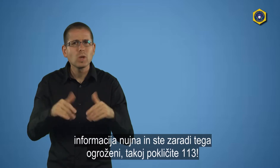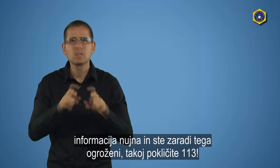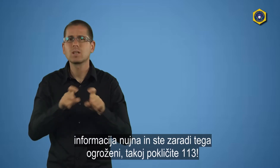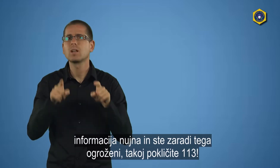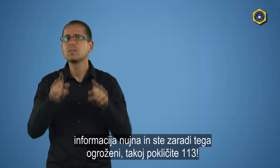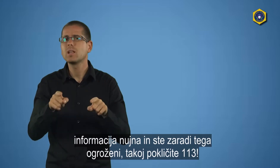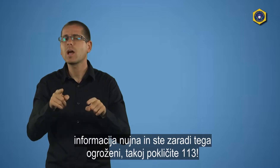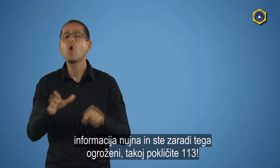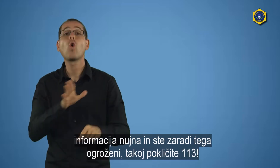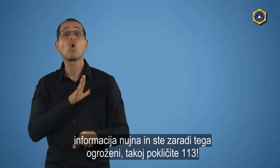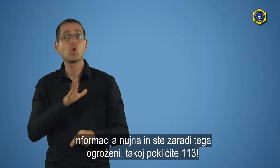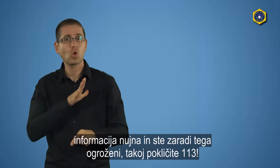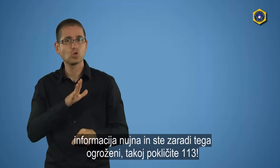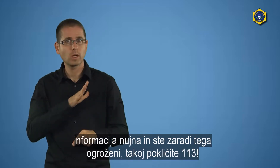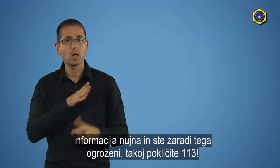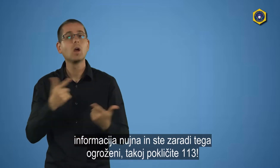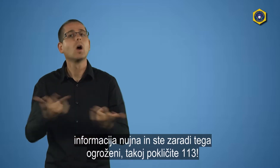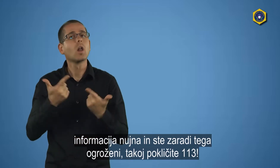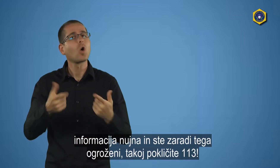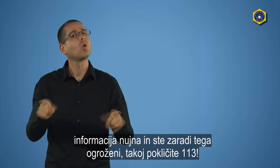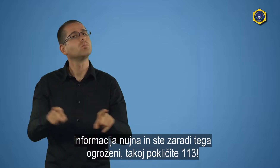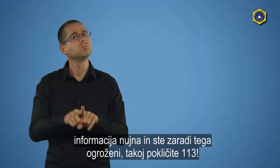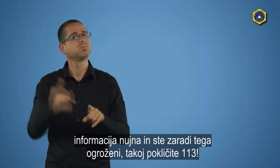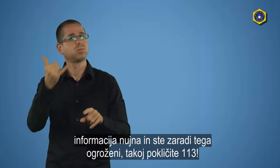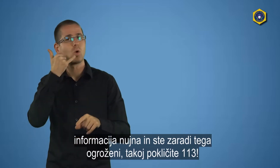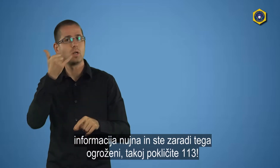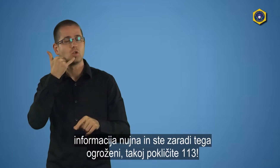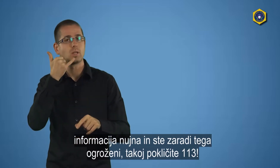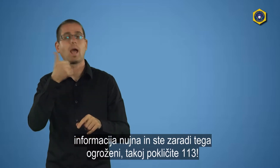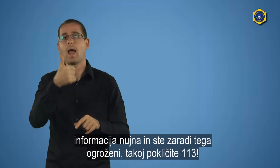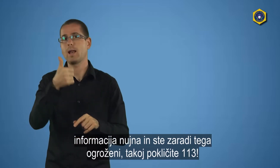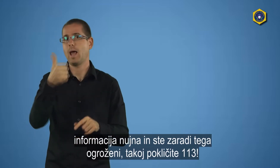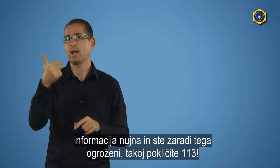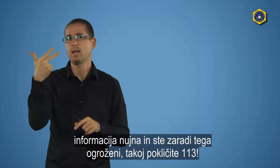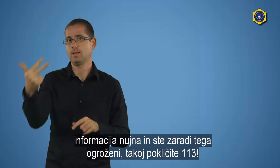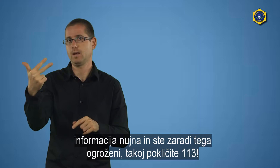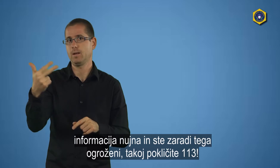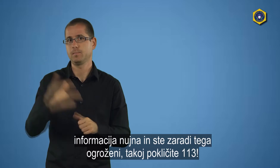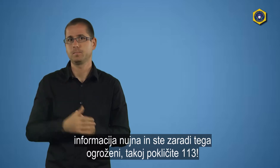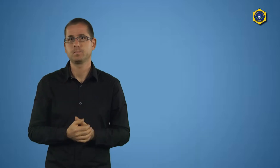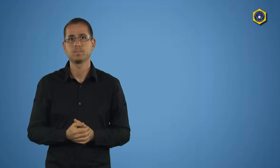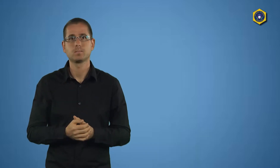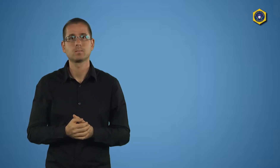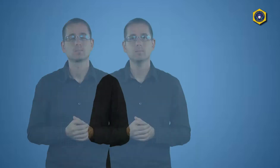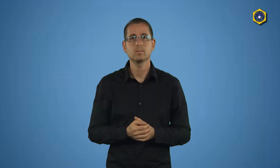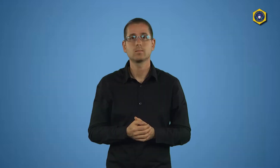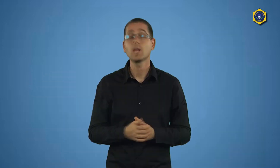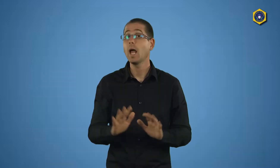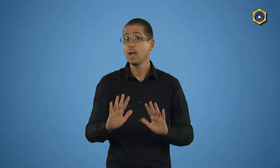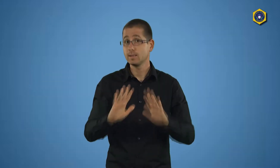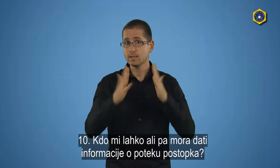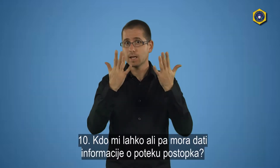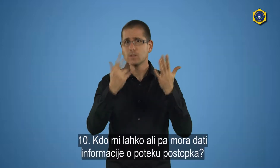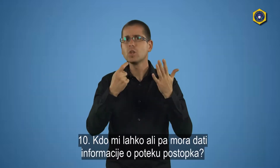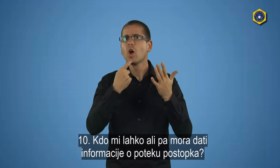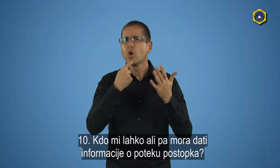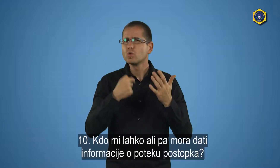informacija nujna in ste zaradi tega ogroženi, takoj pokličite 113. 10. Kdo